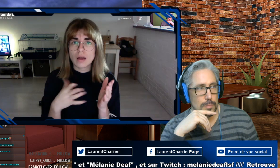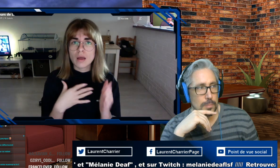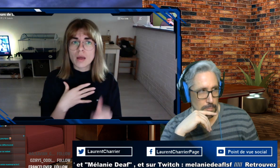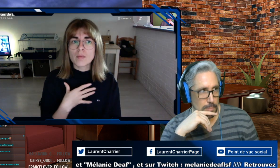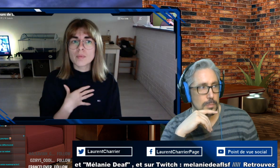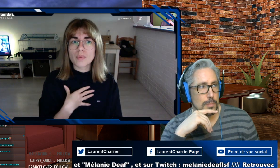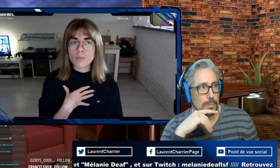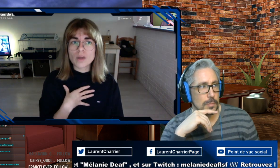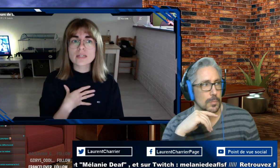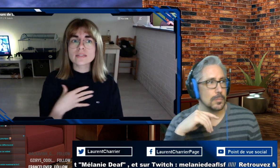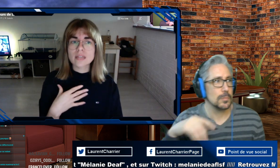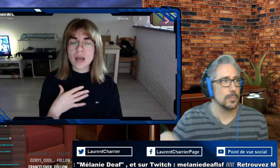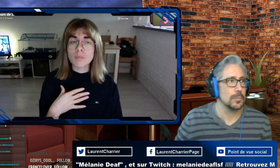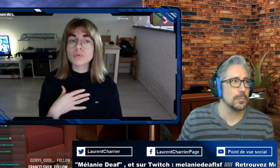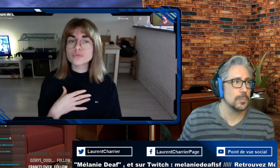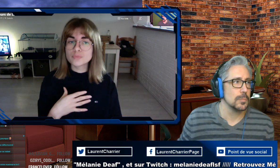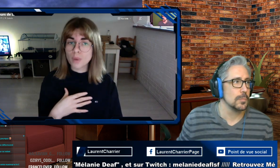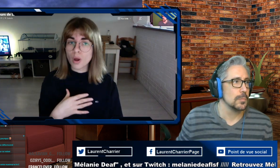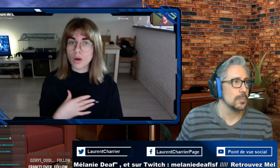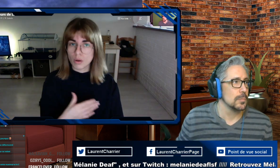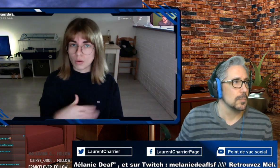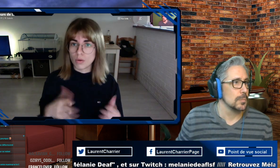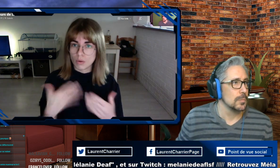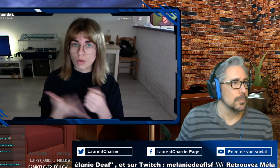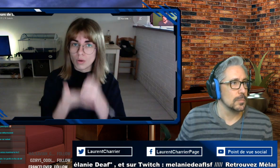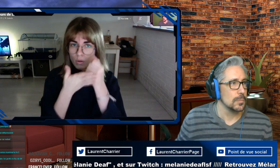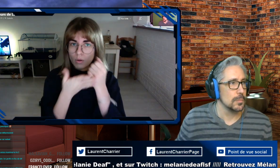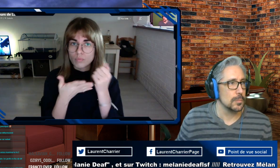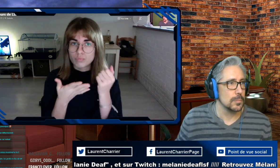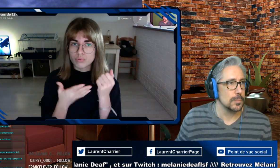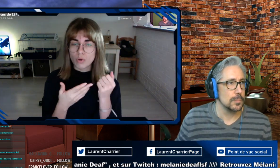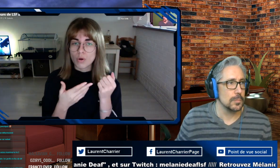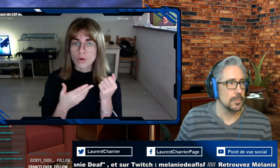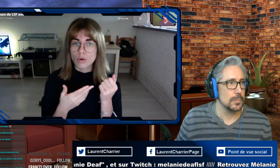ça. Et moi, tu as été un beau super.